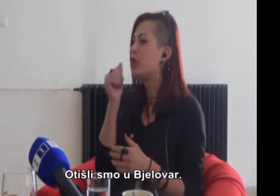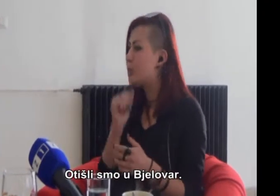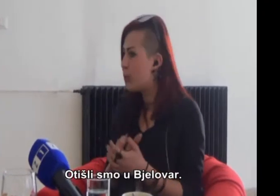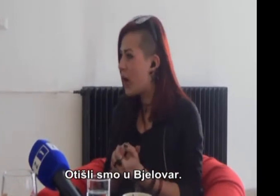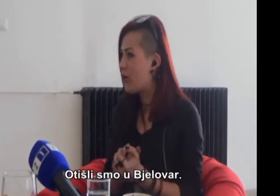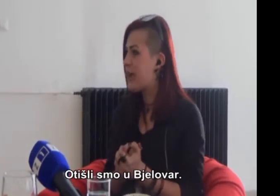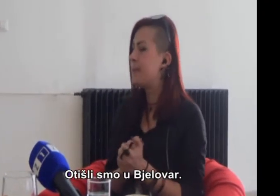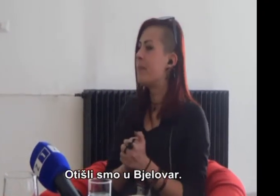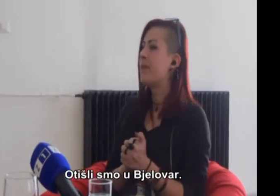što smo vjerovali.